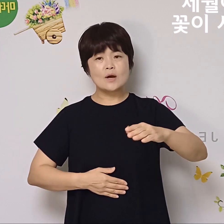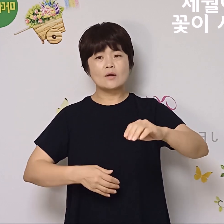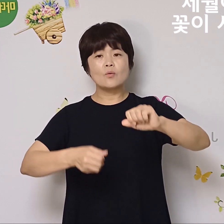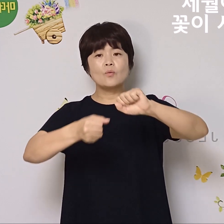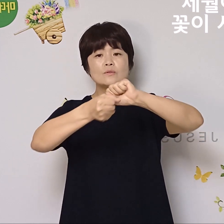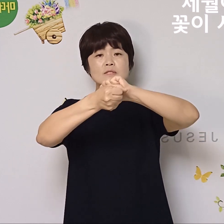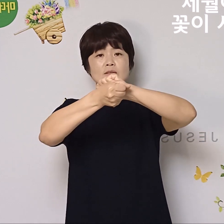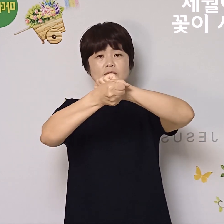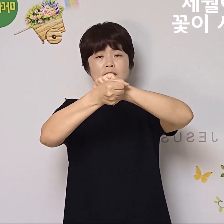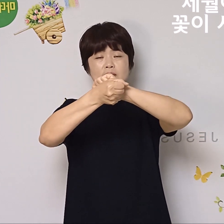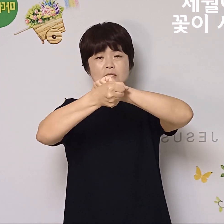가다수하고 꽃은 어떻게 됐죠?